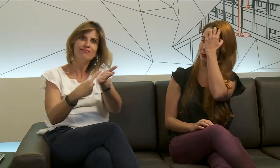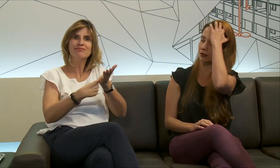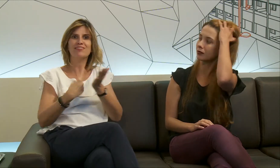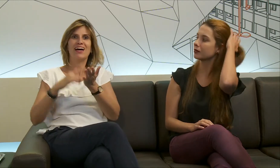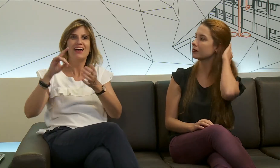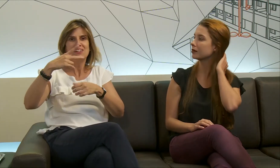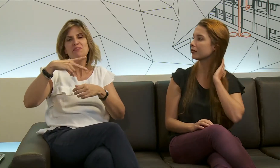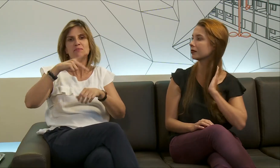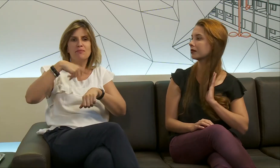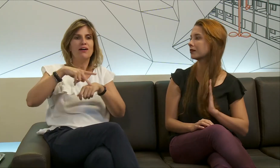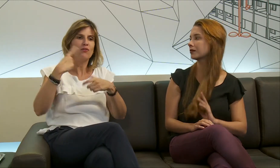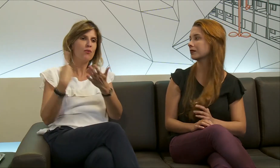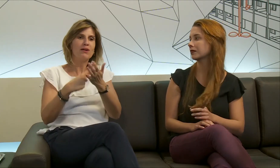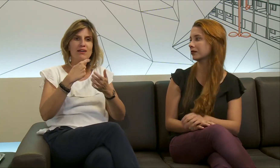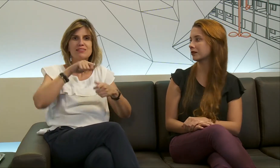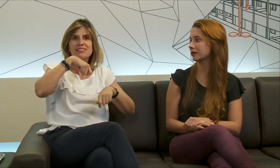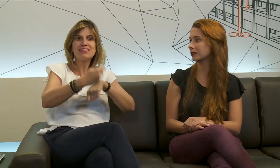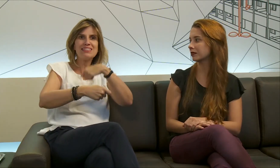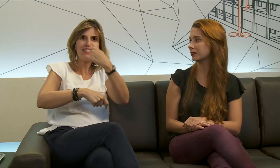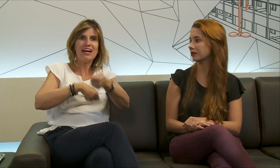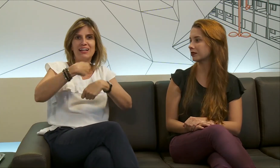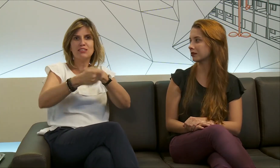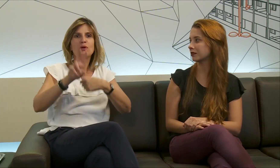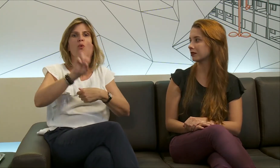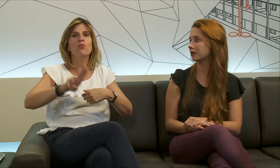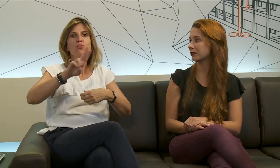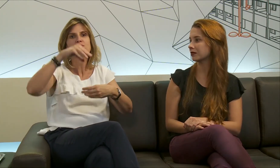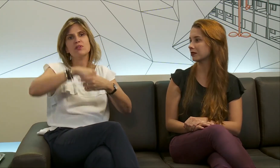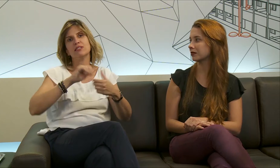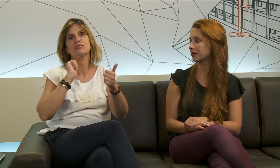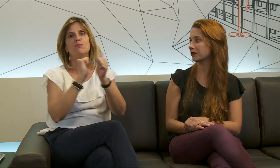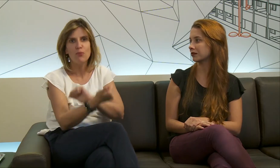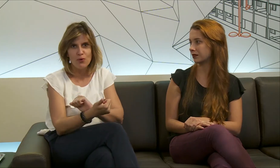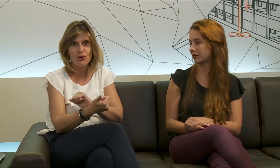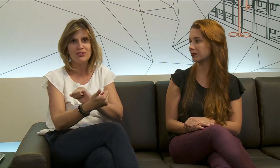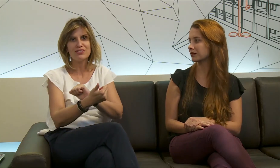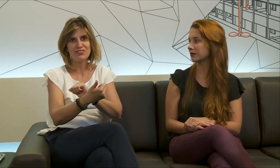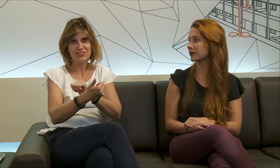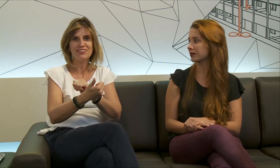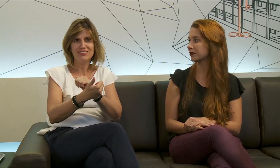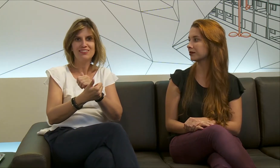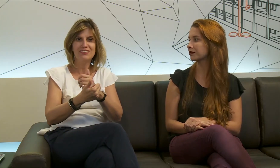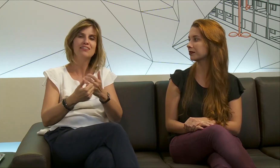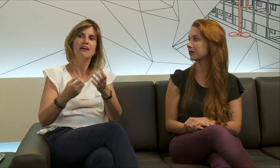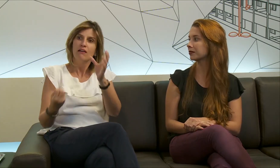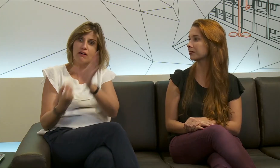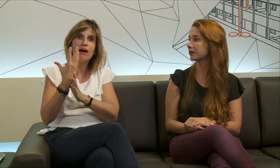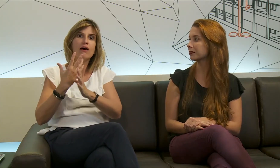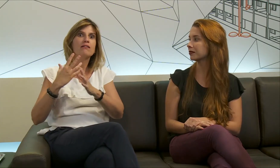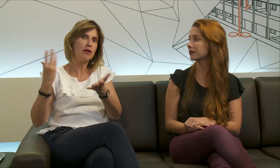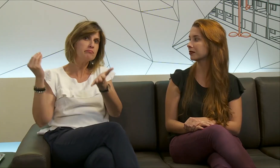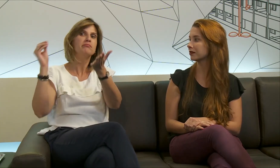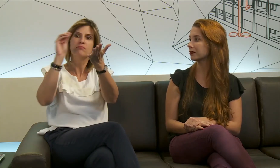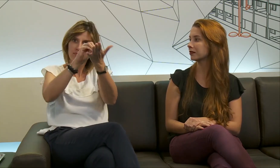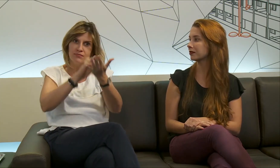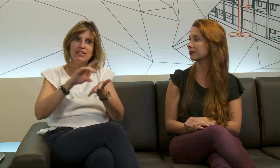de congressos, onde surdos de diferentes países se encontram, ou em campeonatos de esporte,